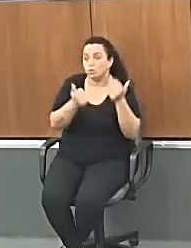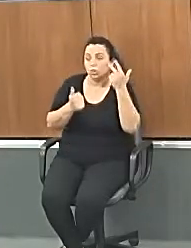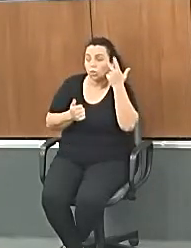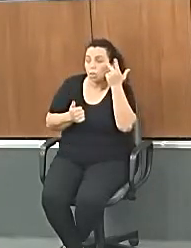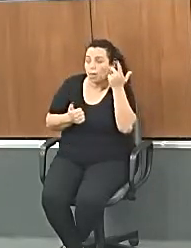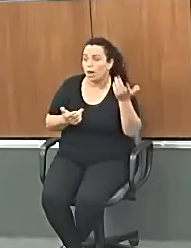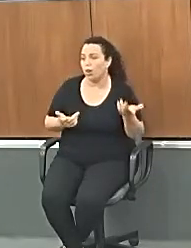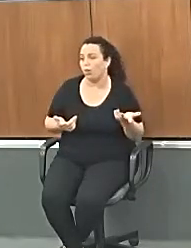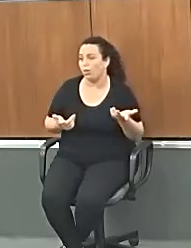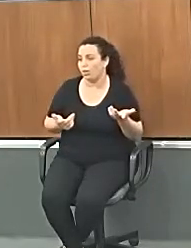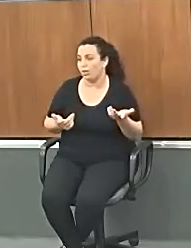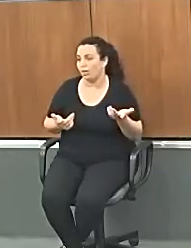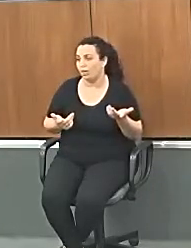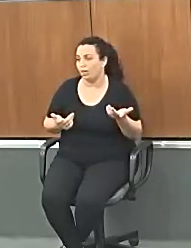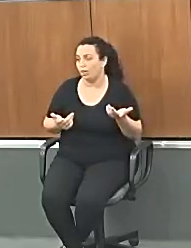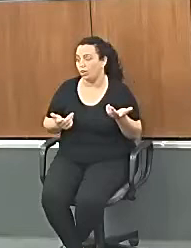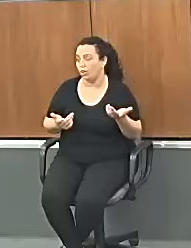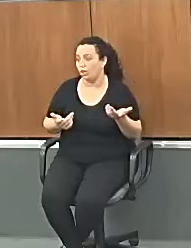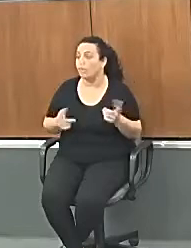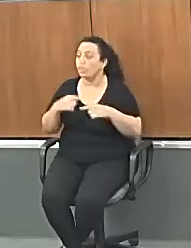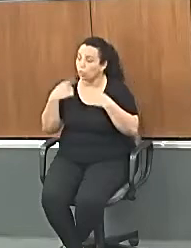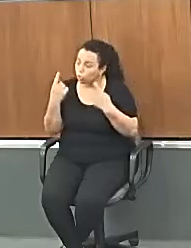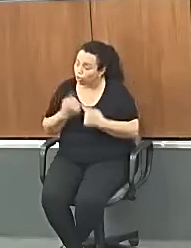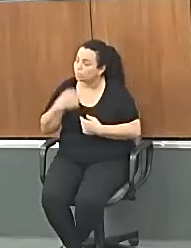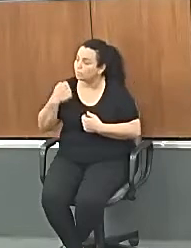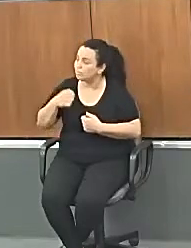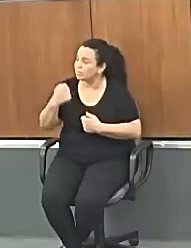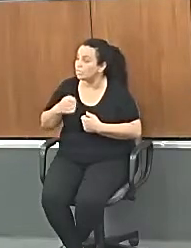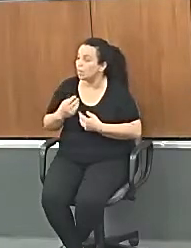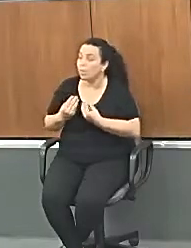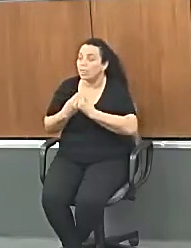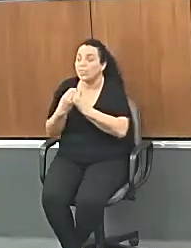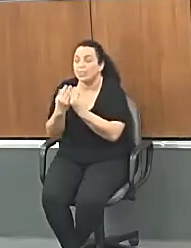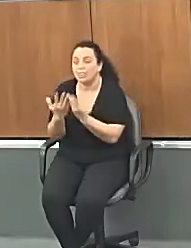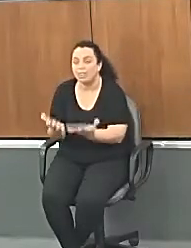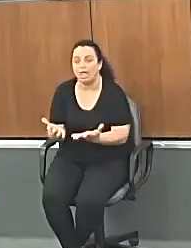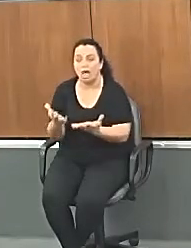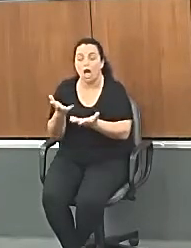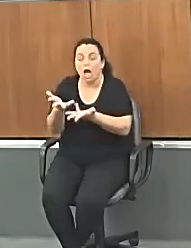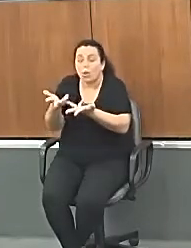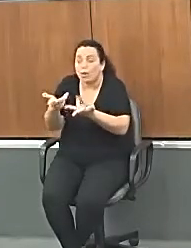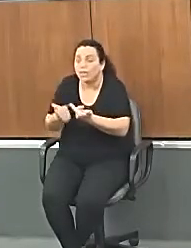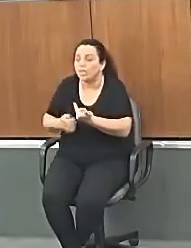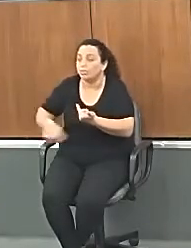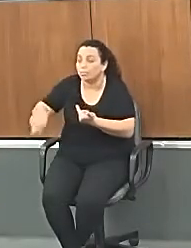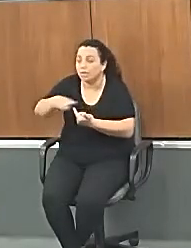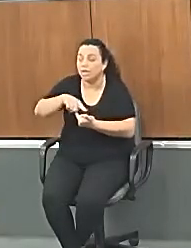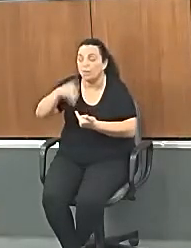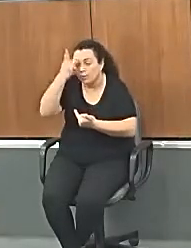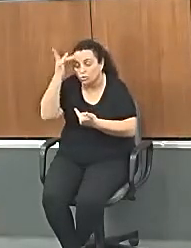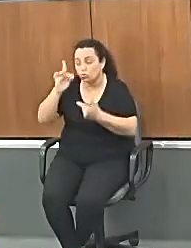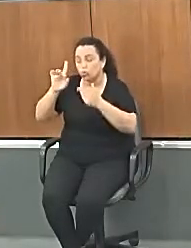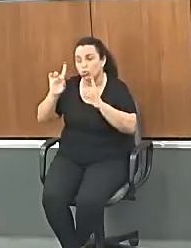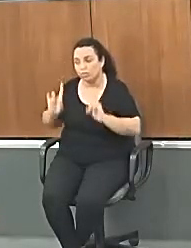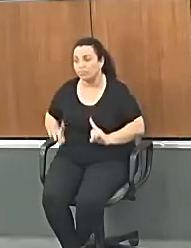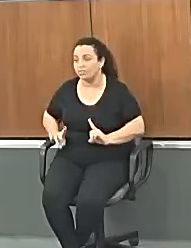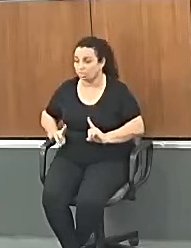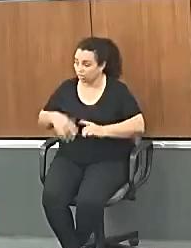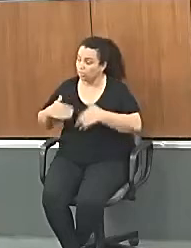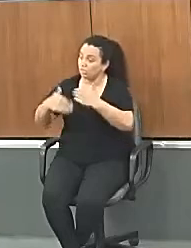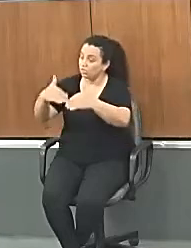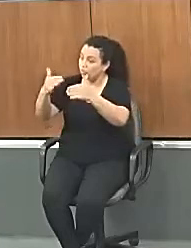los temos que proporcionar as condições adequadas para que eles possam se desenvolver pode ter certeza que